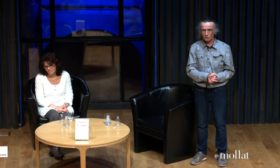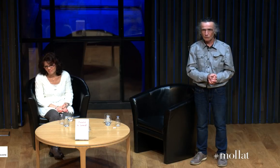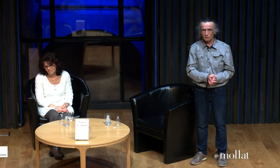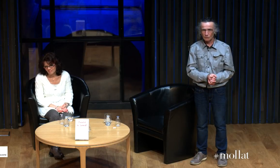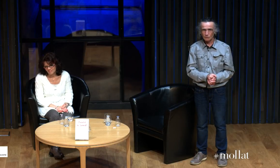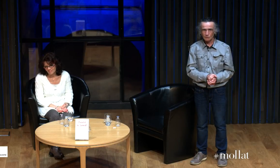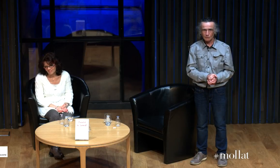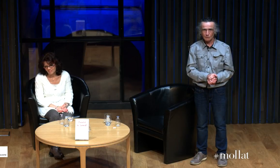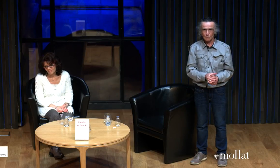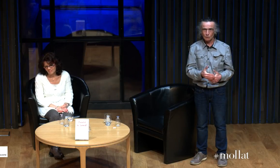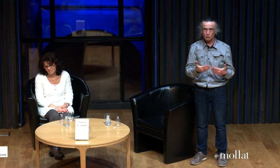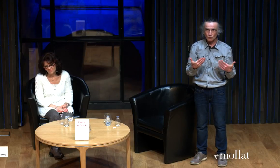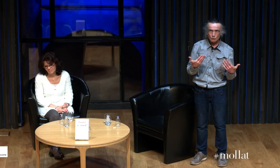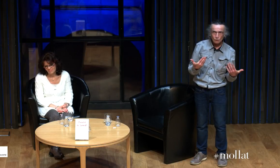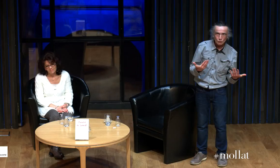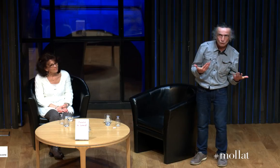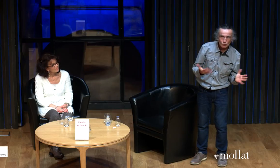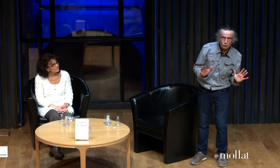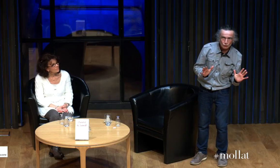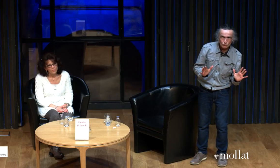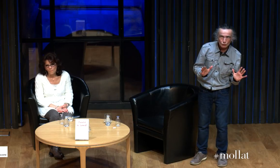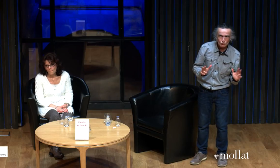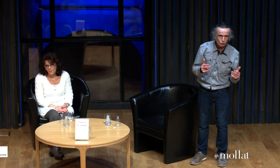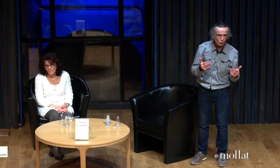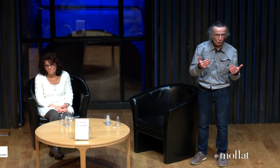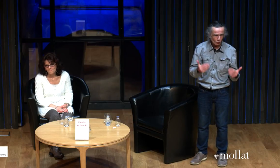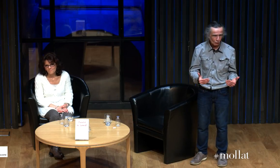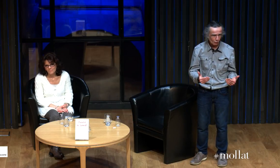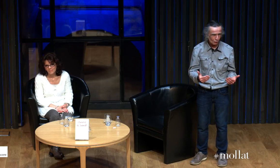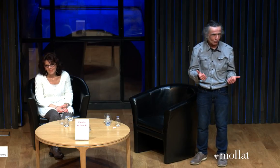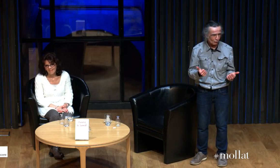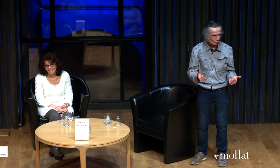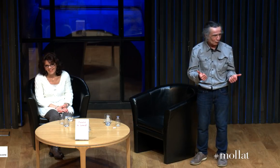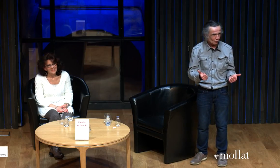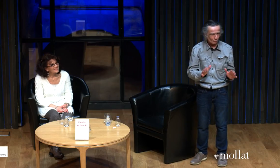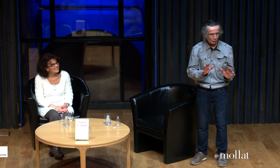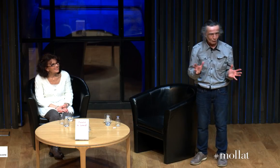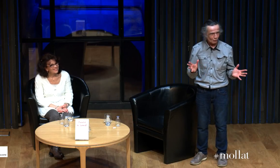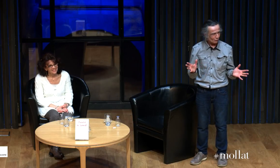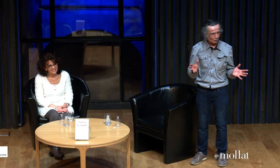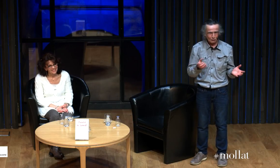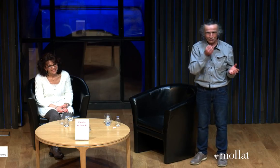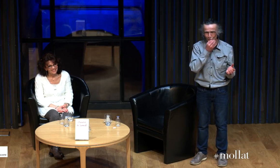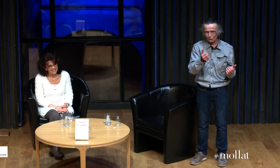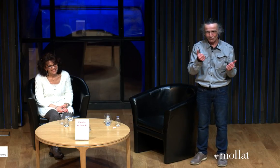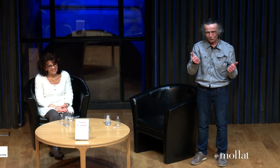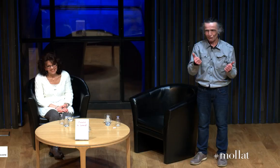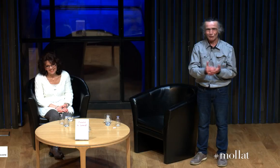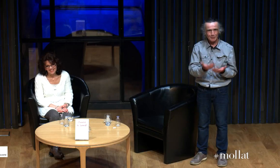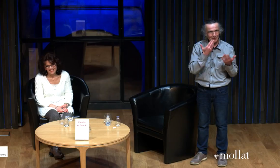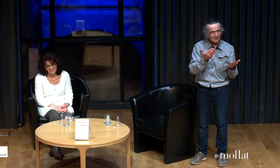d'évolution par rapport à la langue des signes. Et nous, on veut continuer à se battre pour ça. Je pense que je vous propose d'arrêter